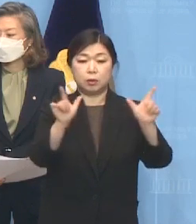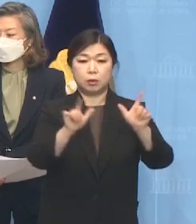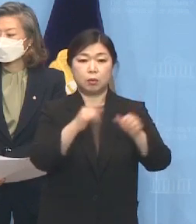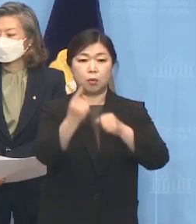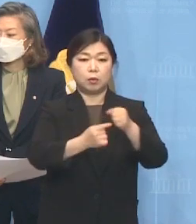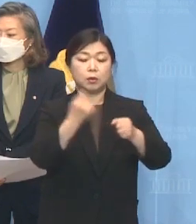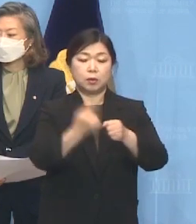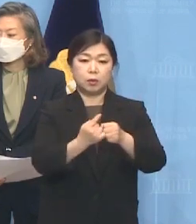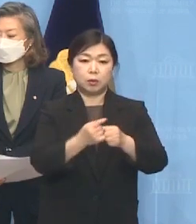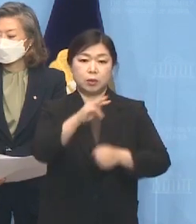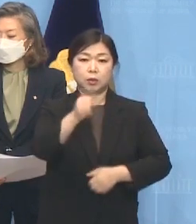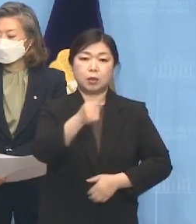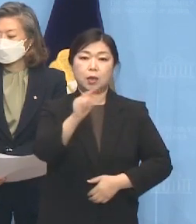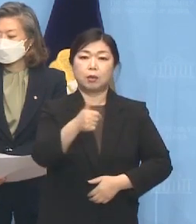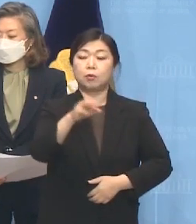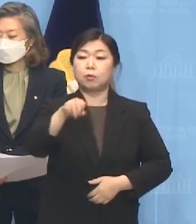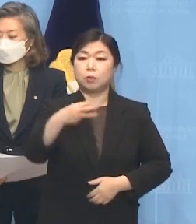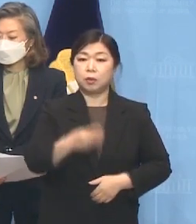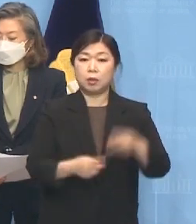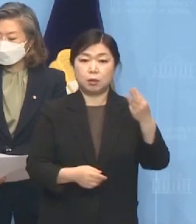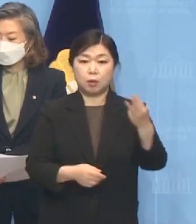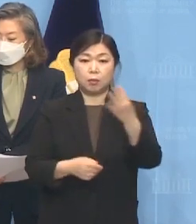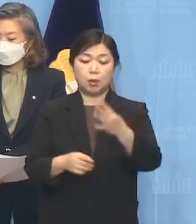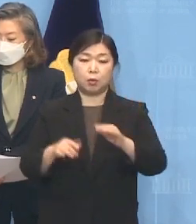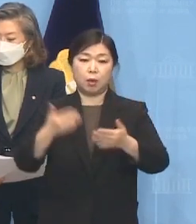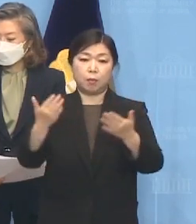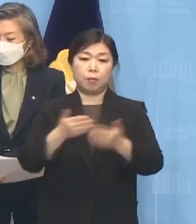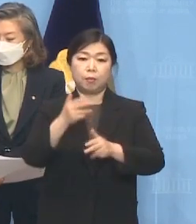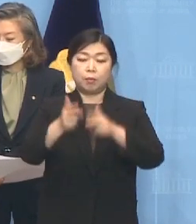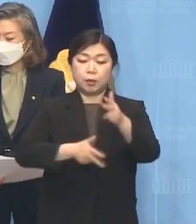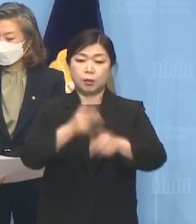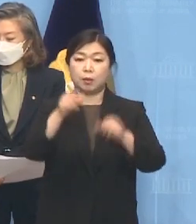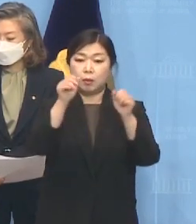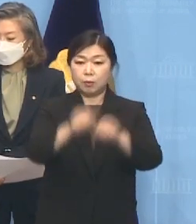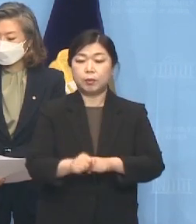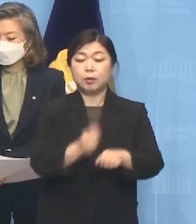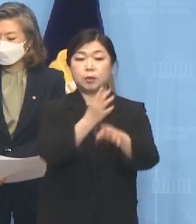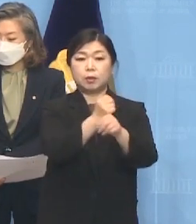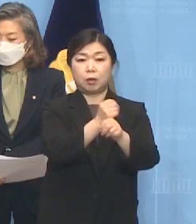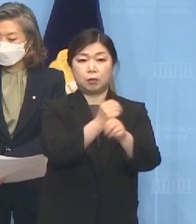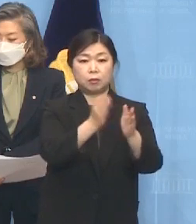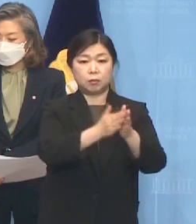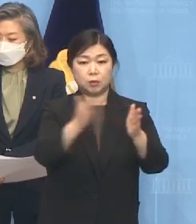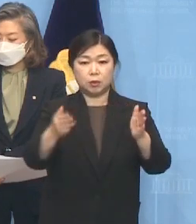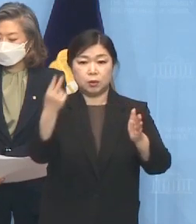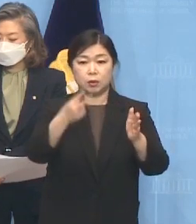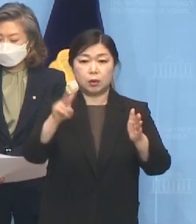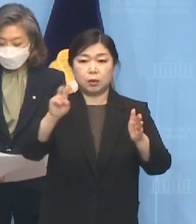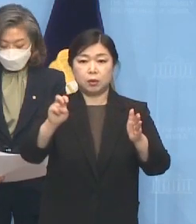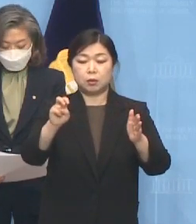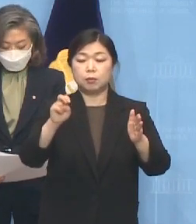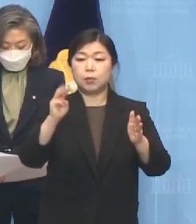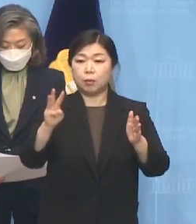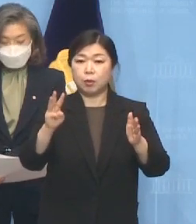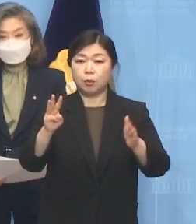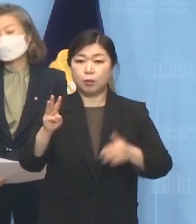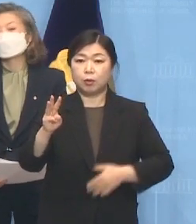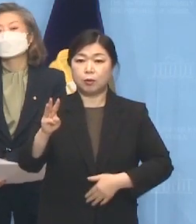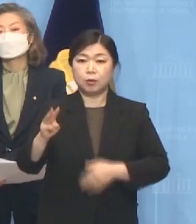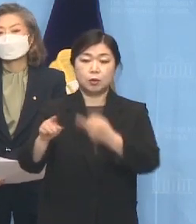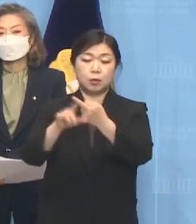시 나올 지난 을 3 4호기 발전사업 허가 기간을 2013년